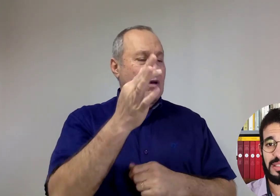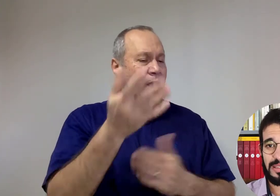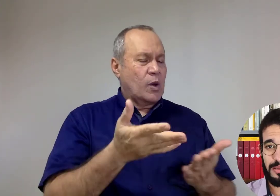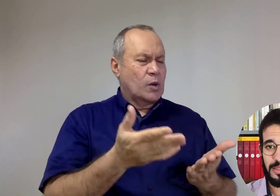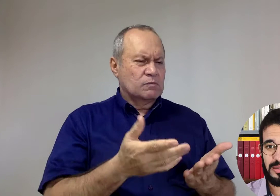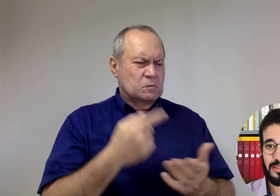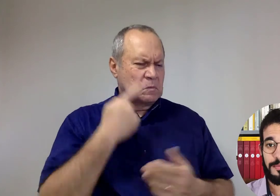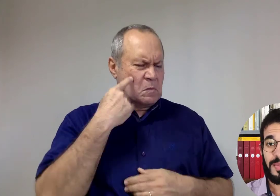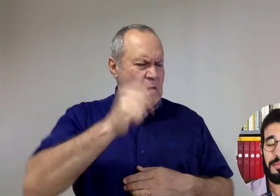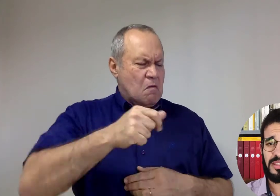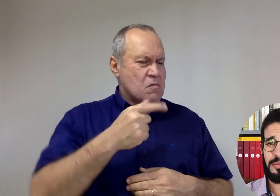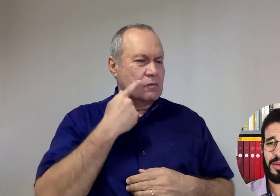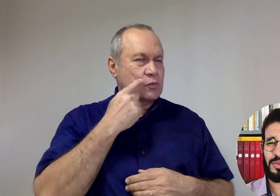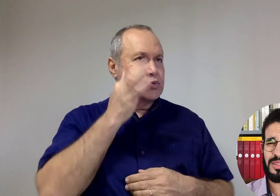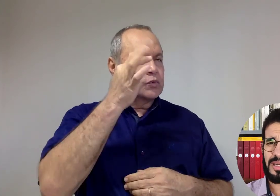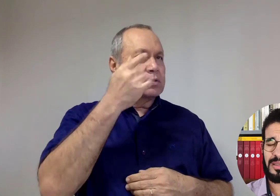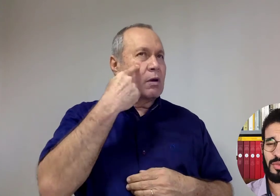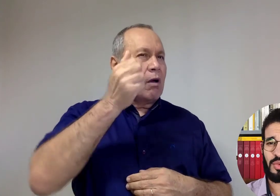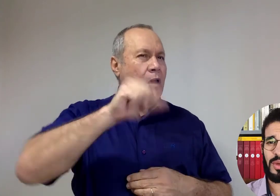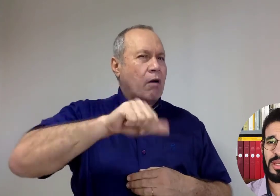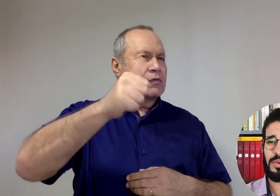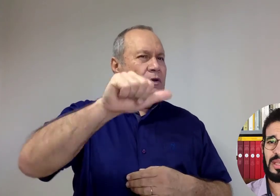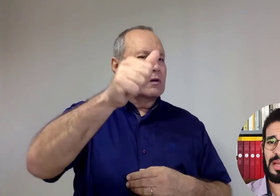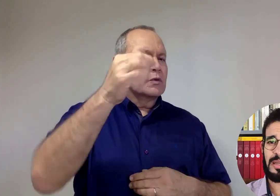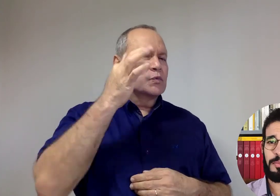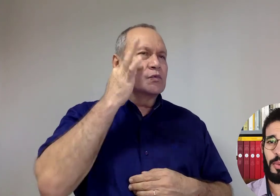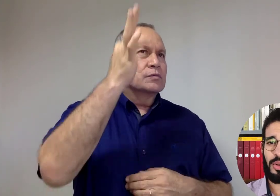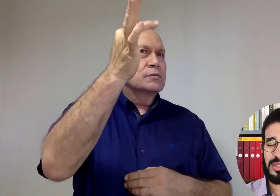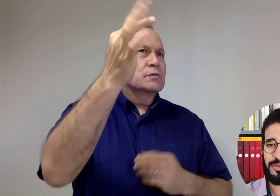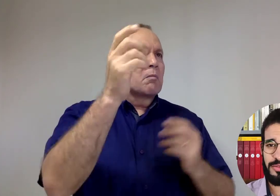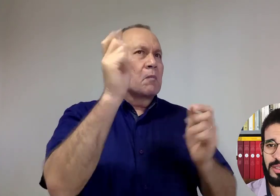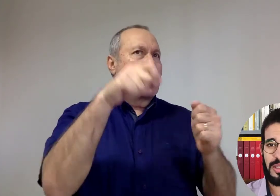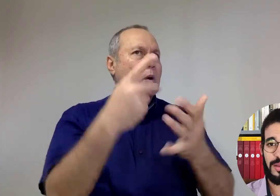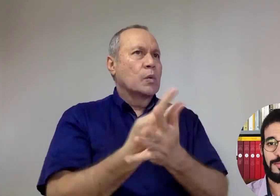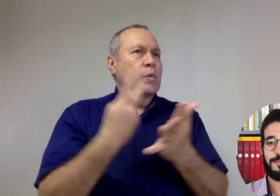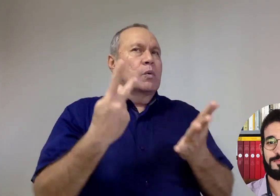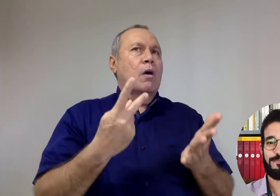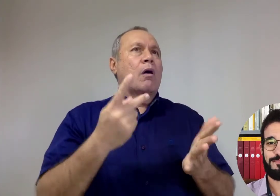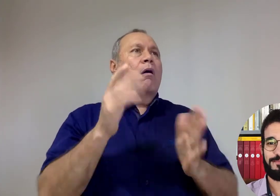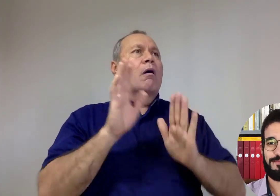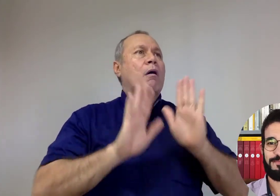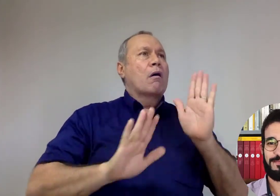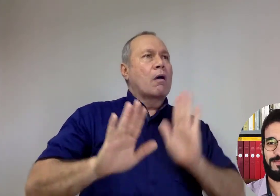agora, imediatamente, mas também considerando tudo aquilo que ainda pode vir.